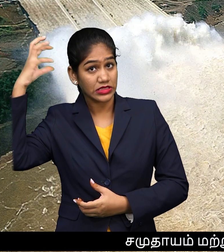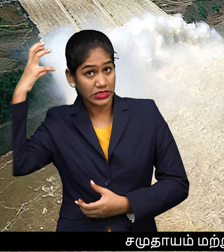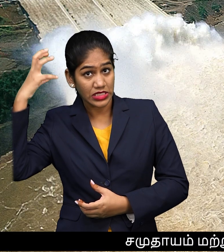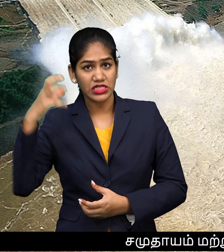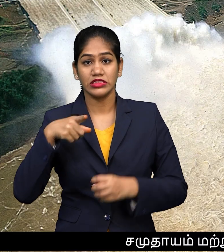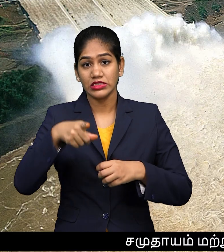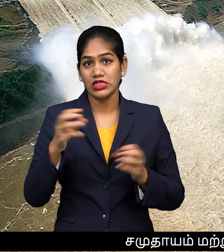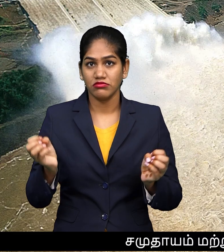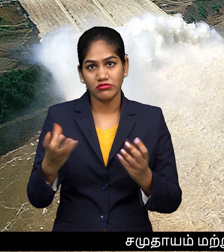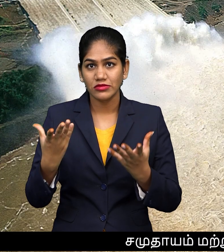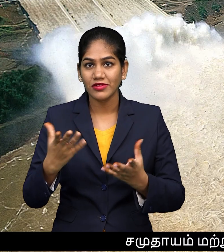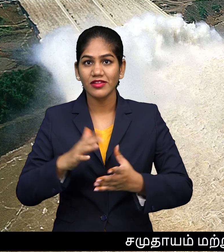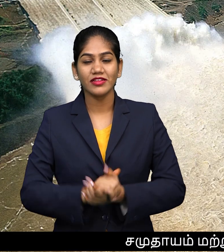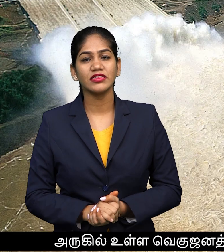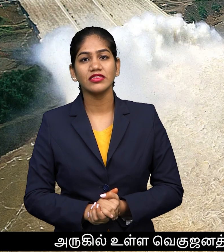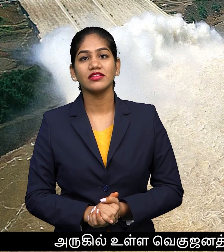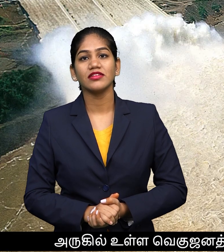மற்றும் நாட்டின் வளர்ச்சிக்கு அருகில் உள்ள